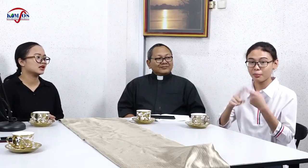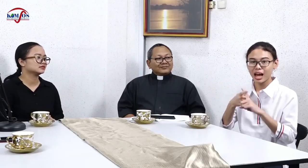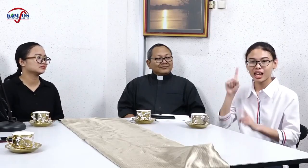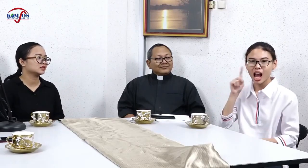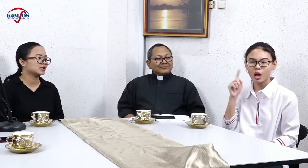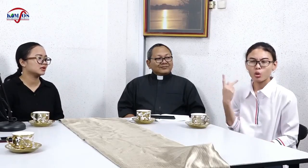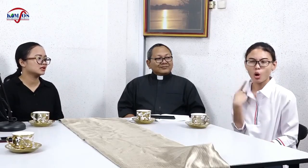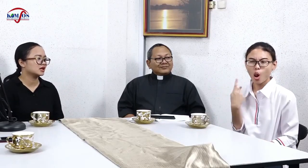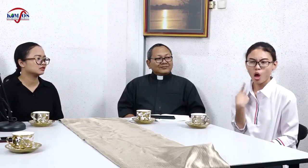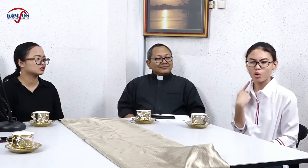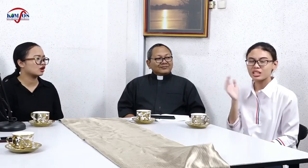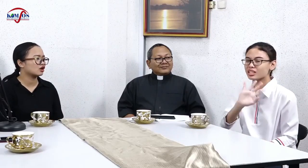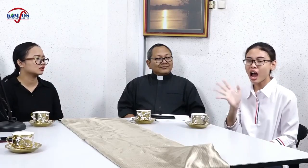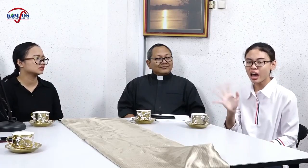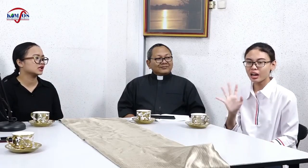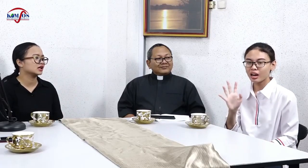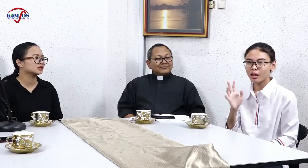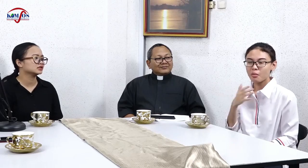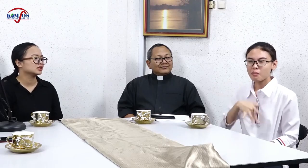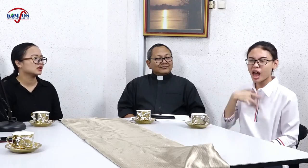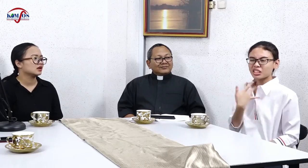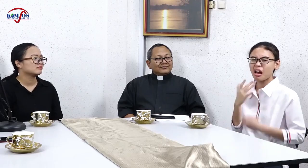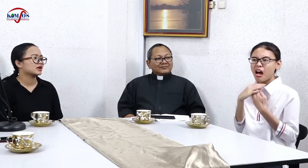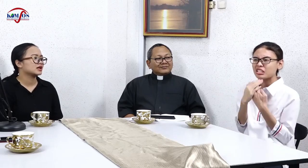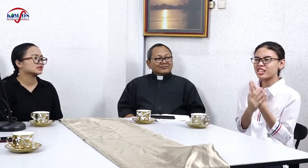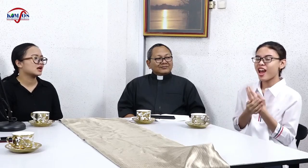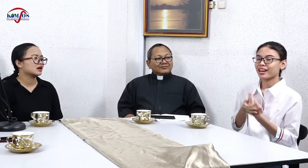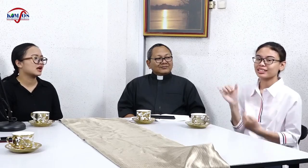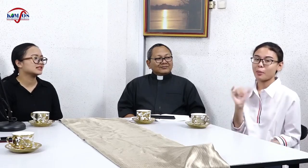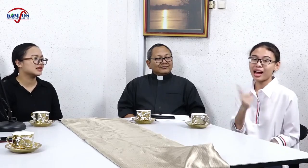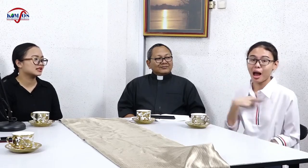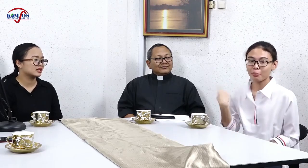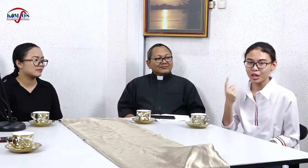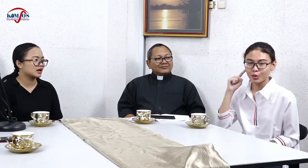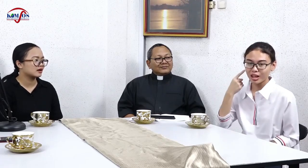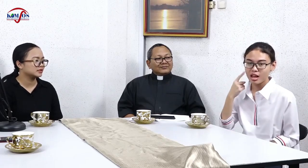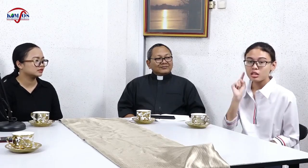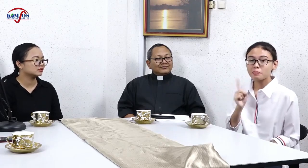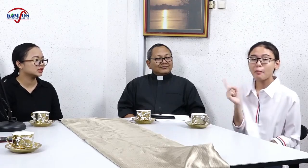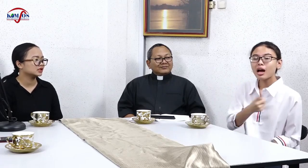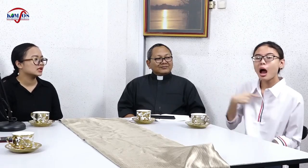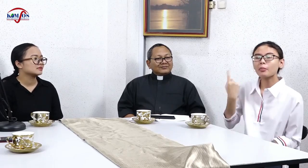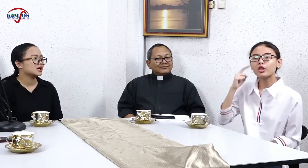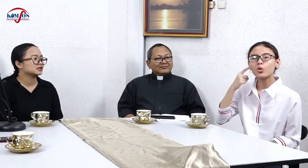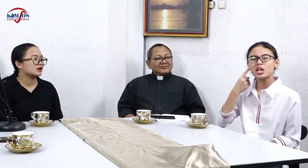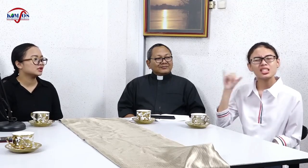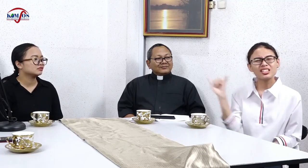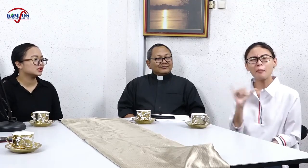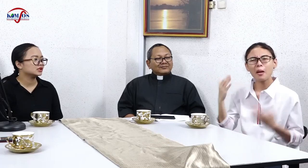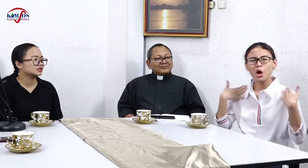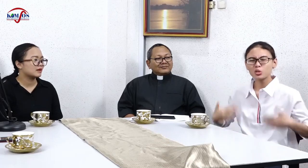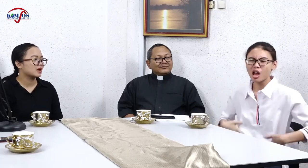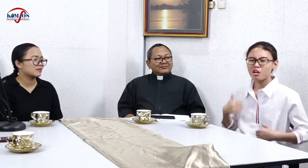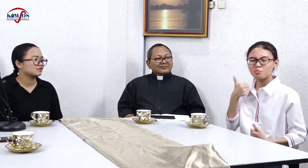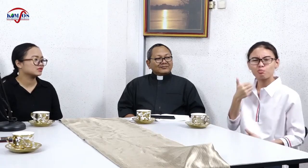jangan teman-teman dengar Tolong jangan merasa kasihan sama kami tuli tempat